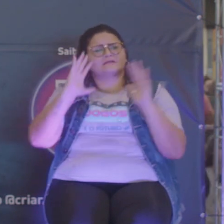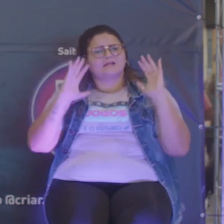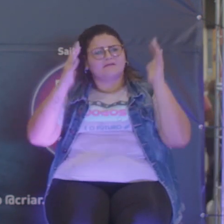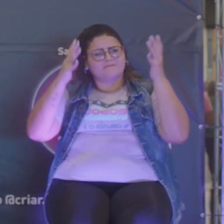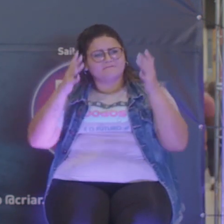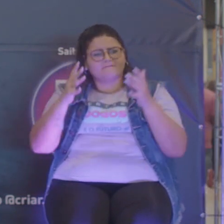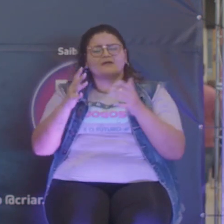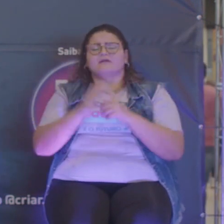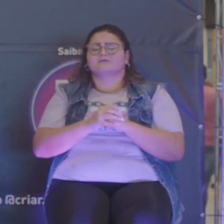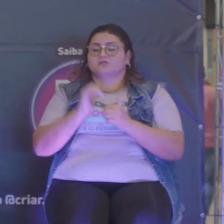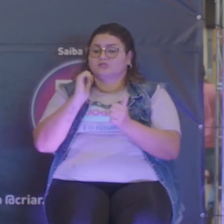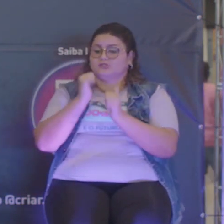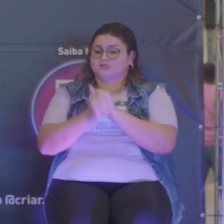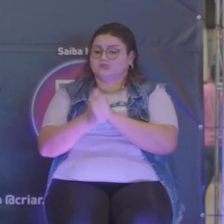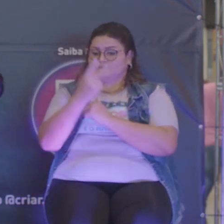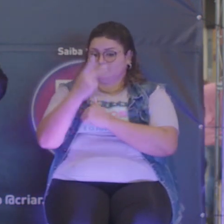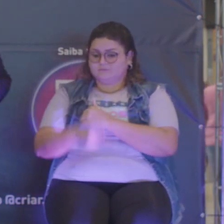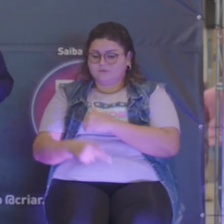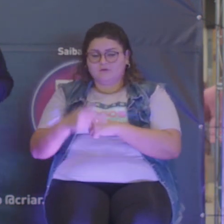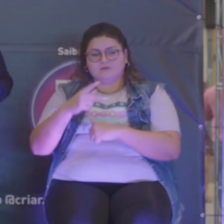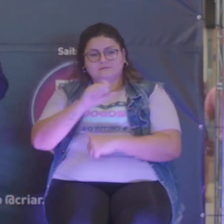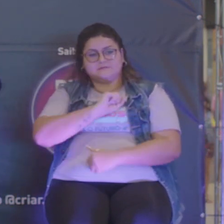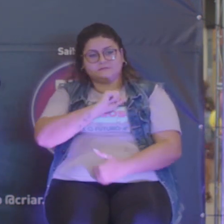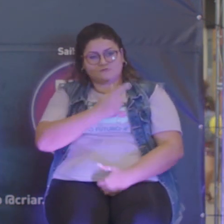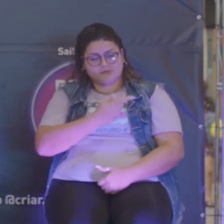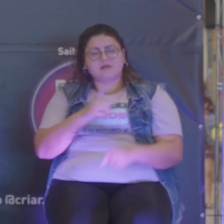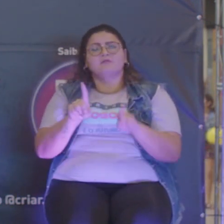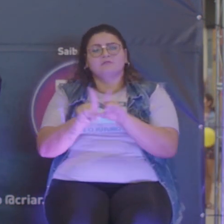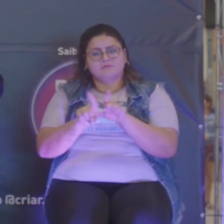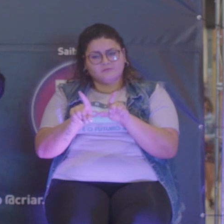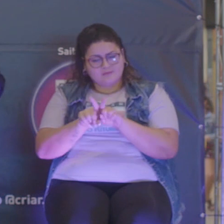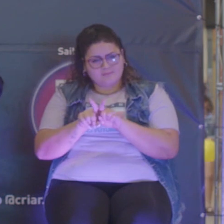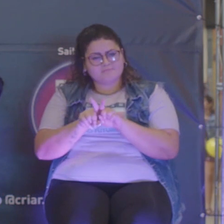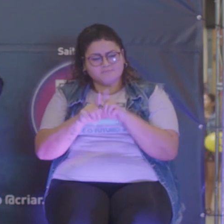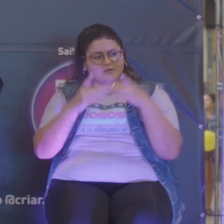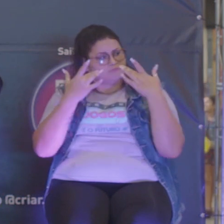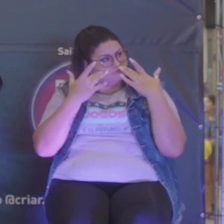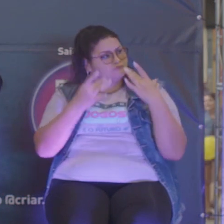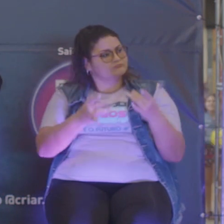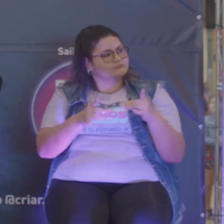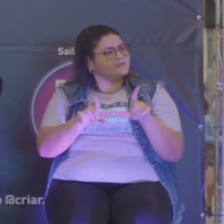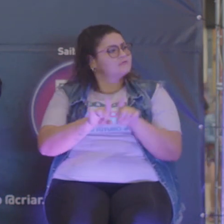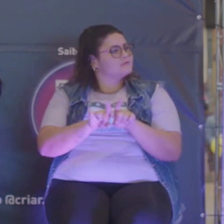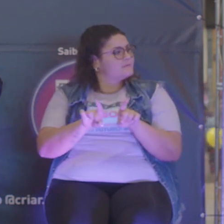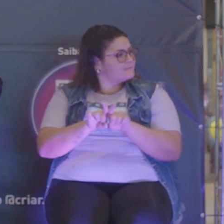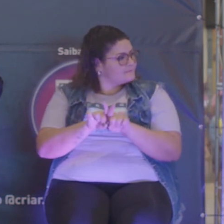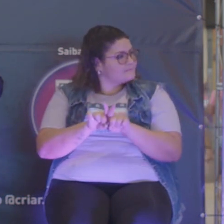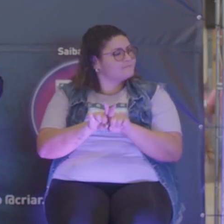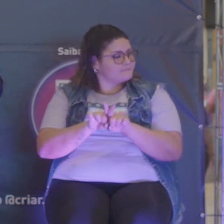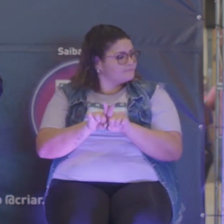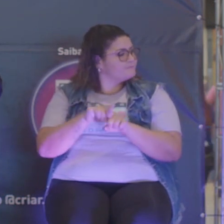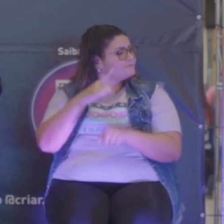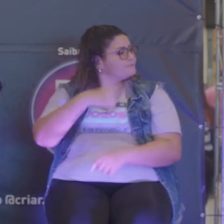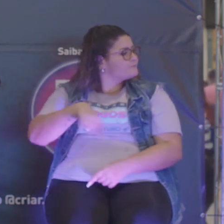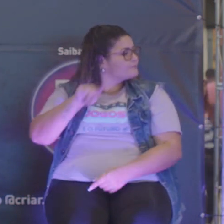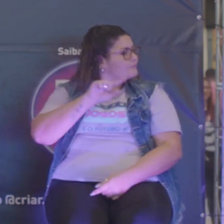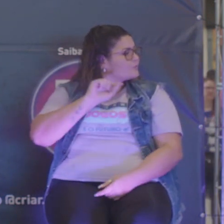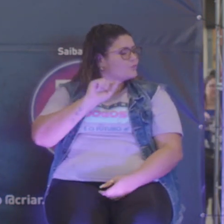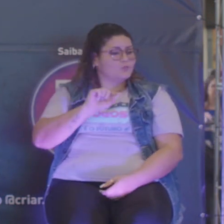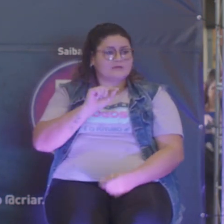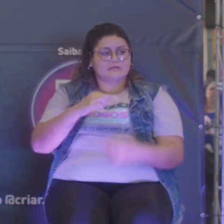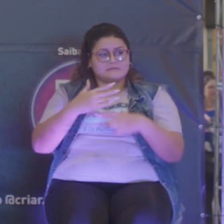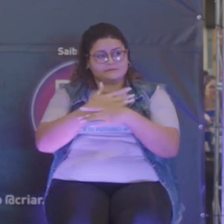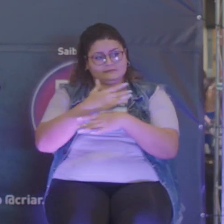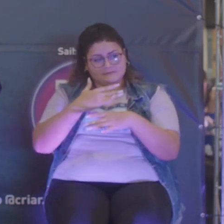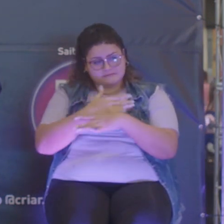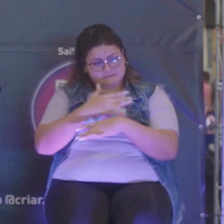a esportes aqui na cidade. São Gonçalo também tem olhado bastante para isso, né? A gente, enquanto